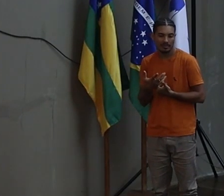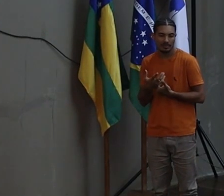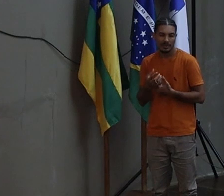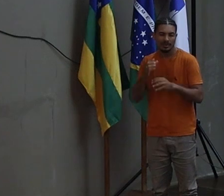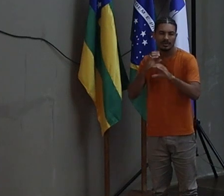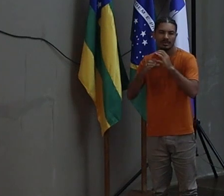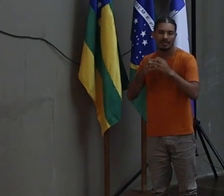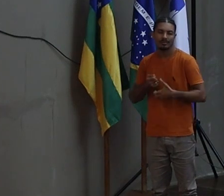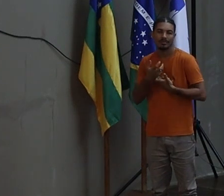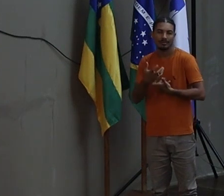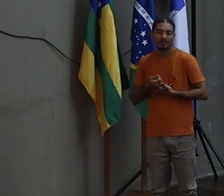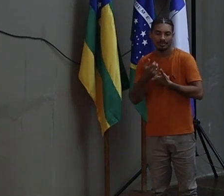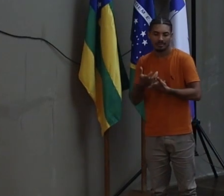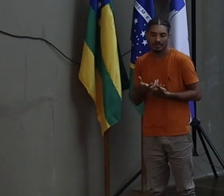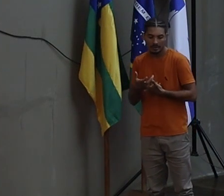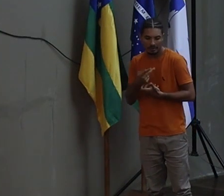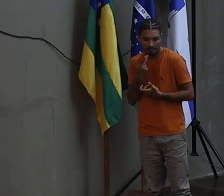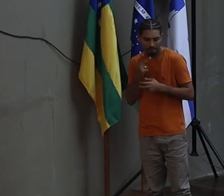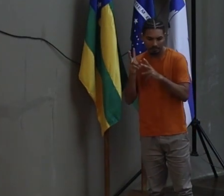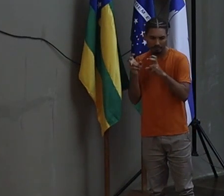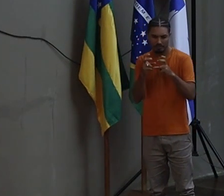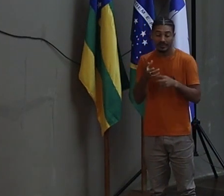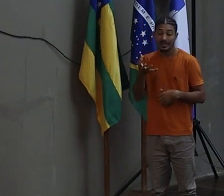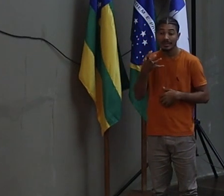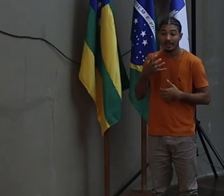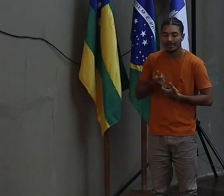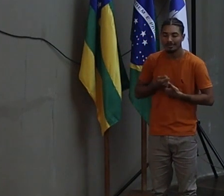canção, né, uma poesia, que ele fala sobre eu